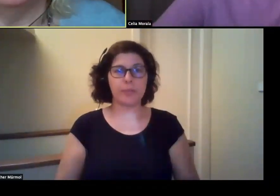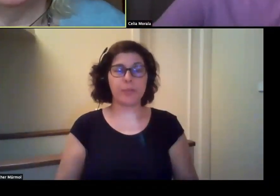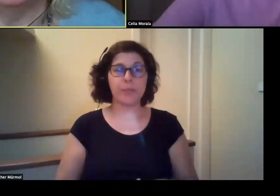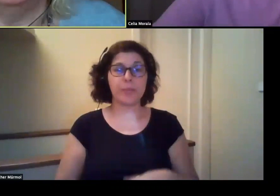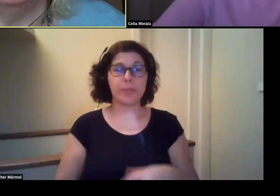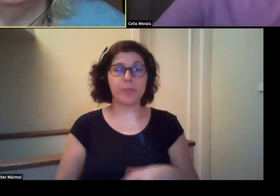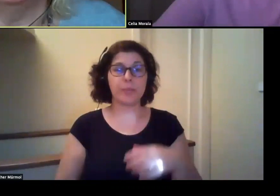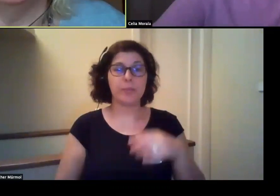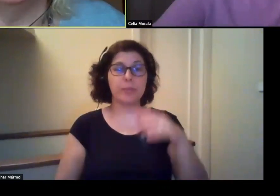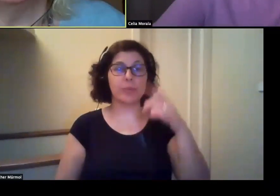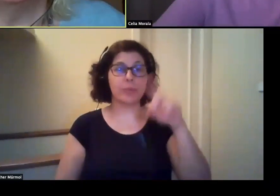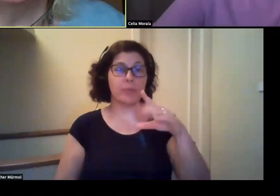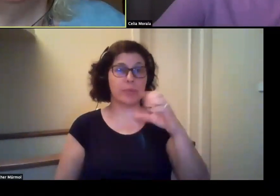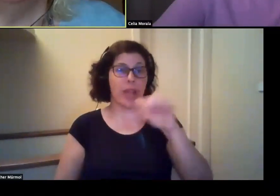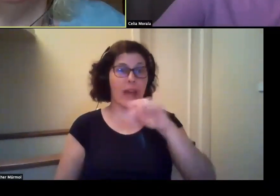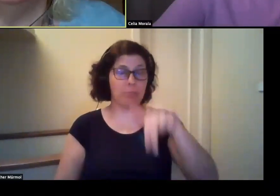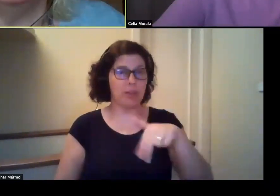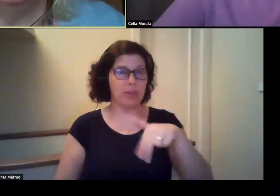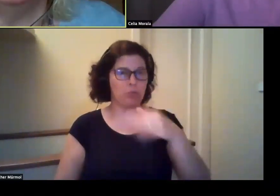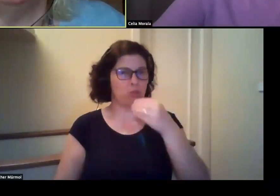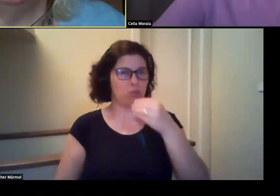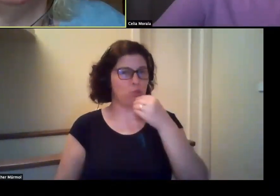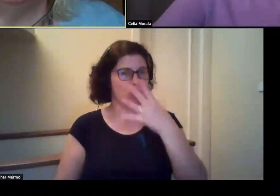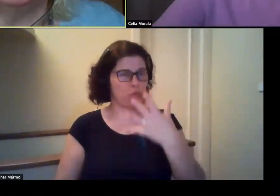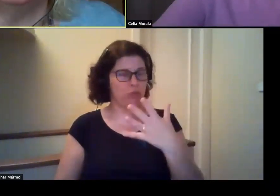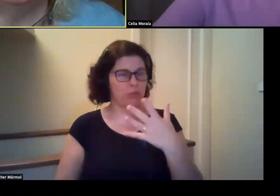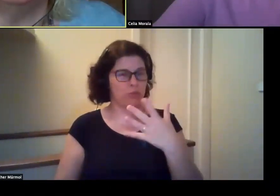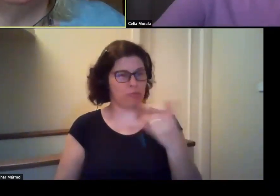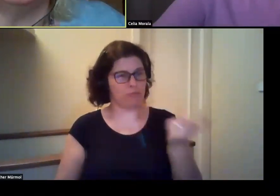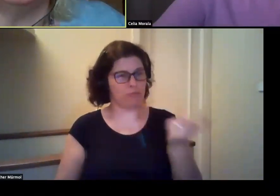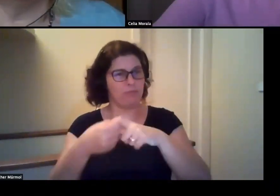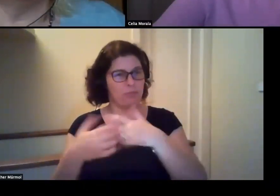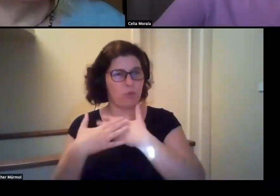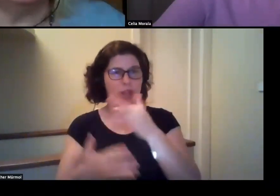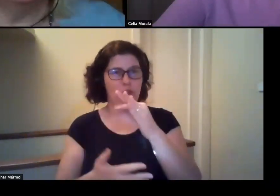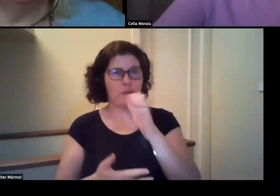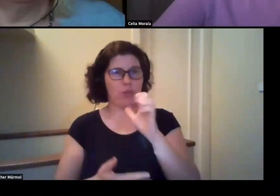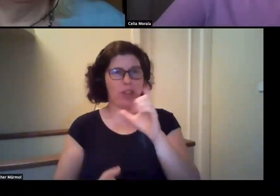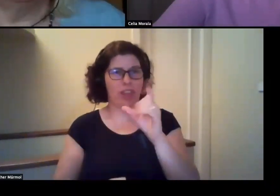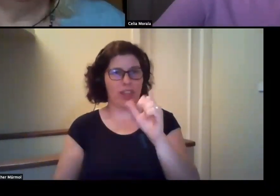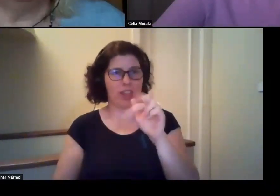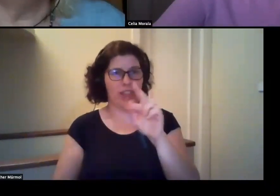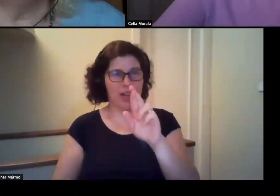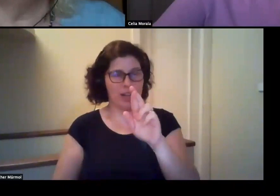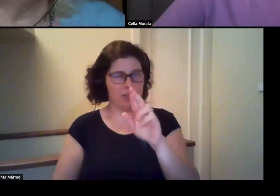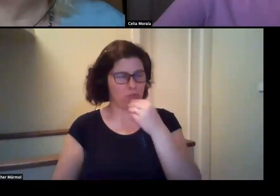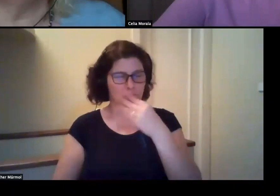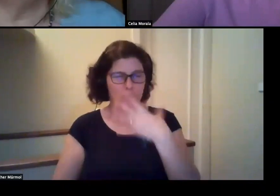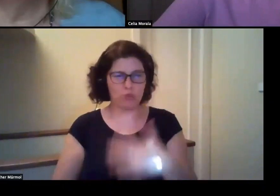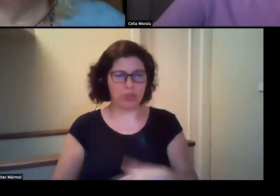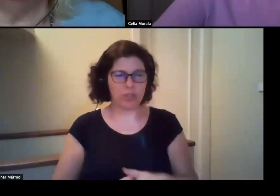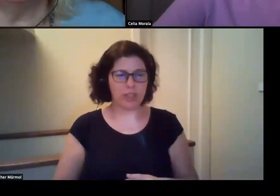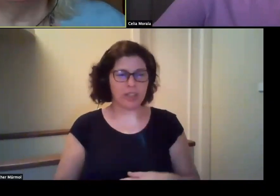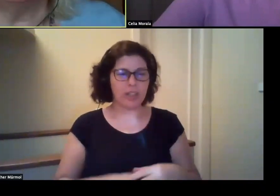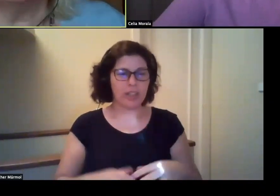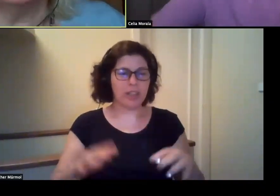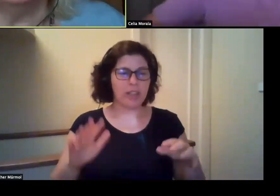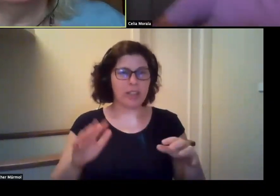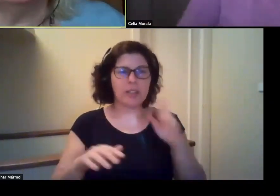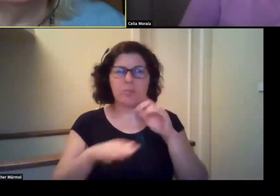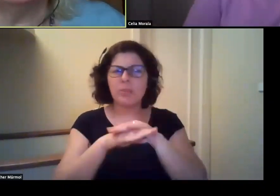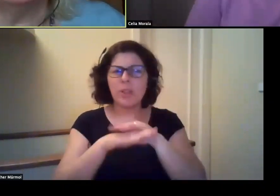está genial que te hayas inscrito en el voluntariado de FEDER, por supuesto que sí, pero ¿cómo? ¿Perdona,